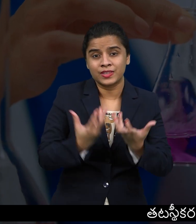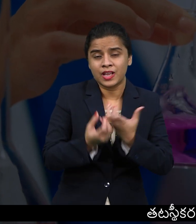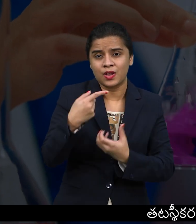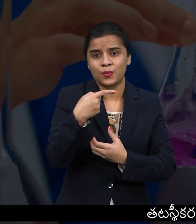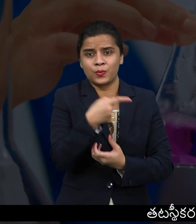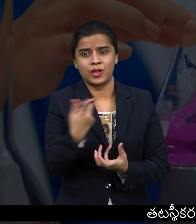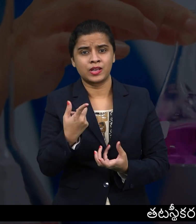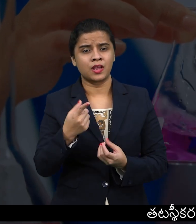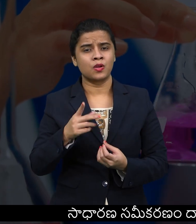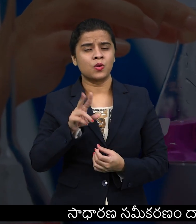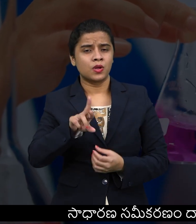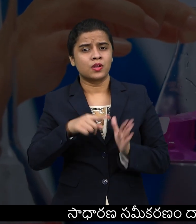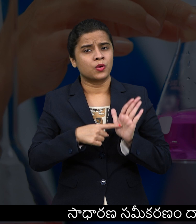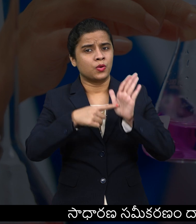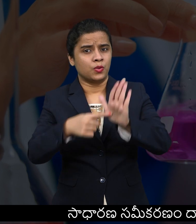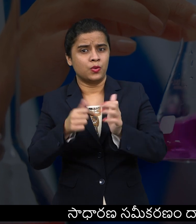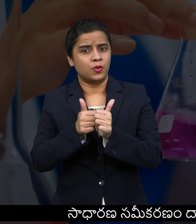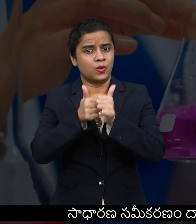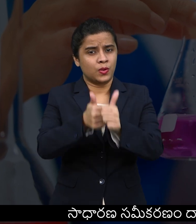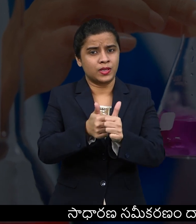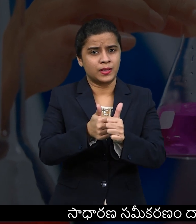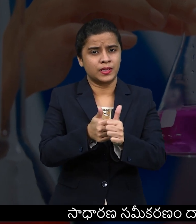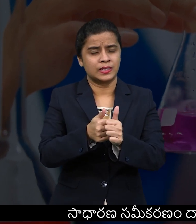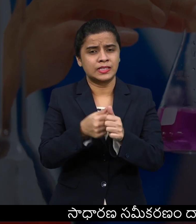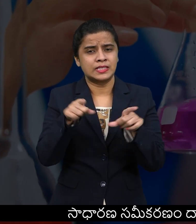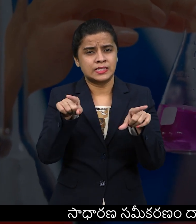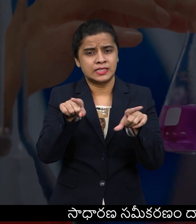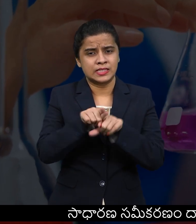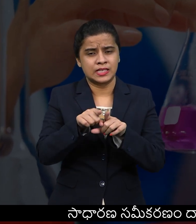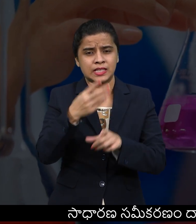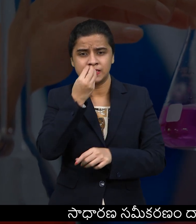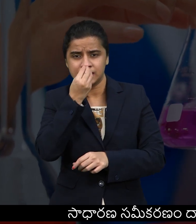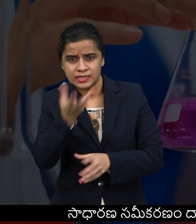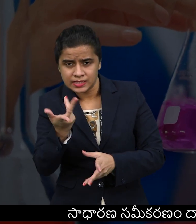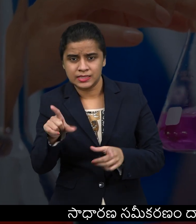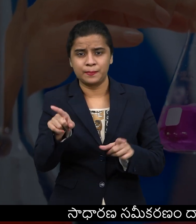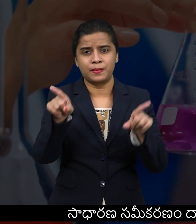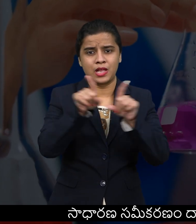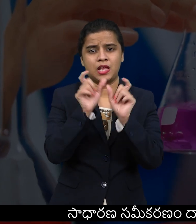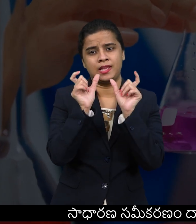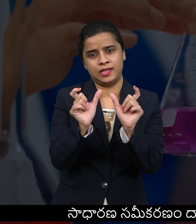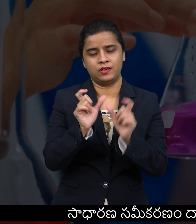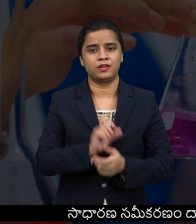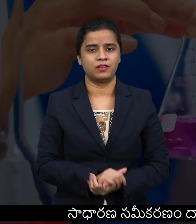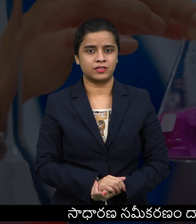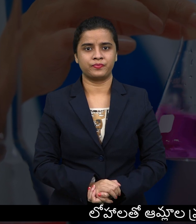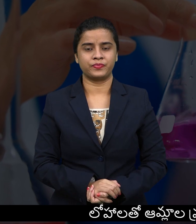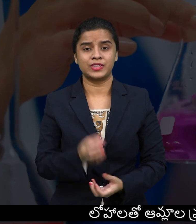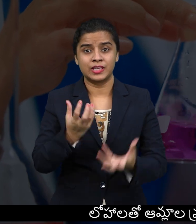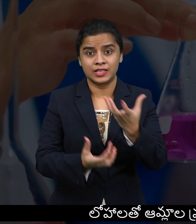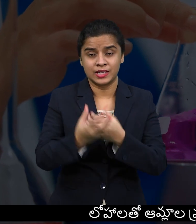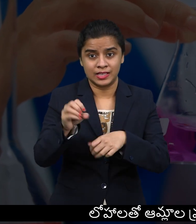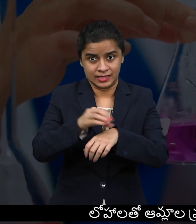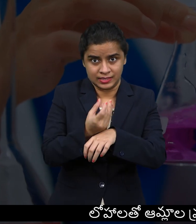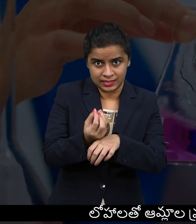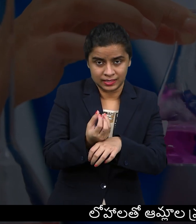తటస్థీకరణ ప్రతిచర్య క్రింది సాధారణ సమీకరణం ద్వారా కూడా సూచించబడుతుంది.